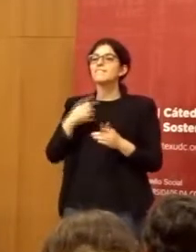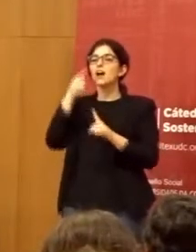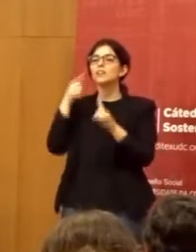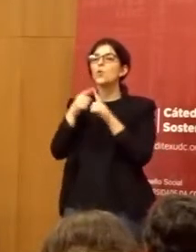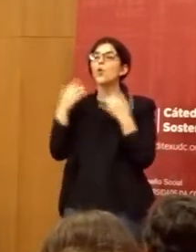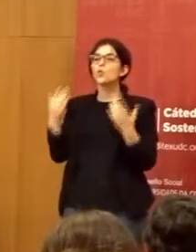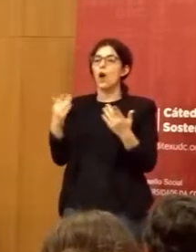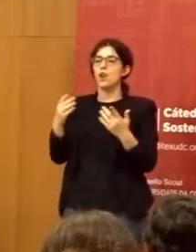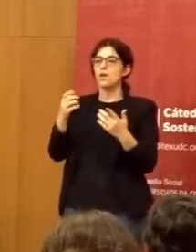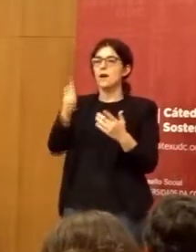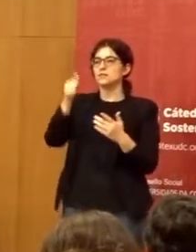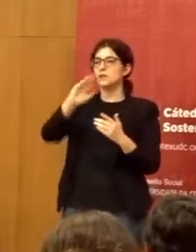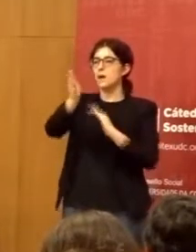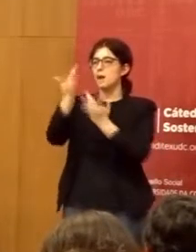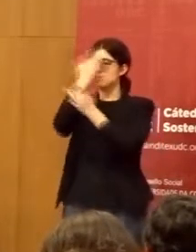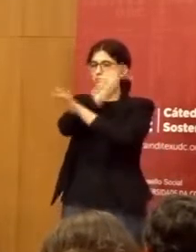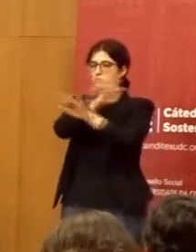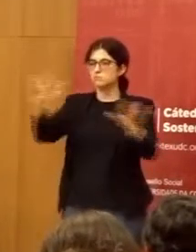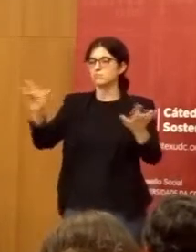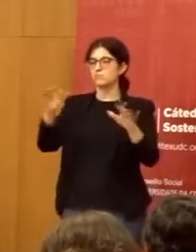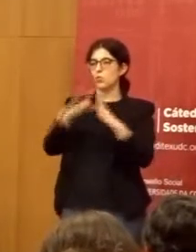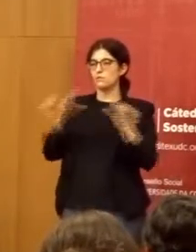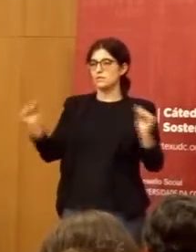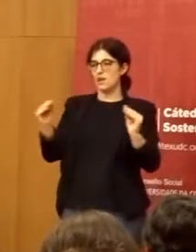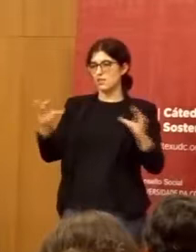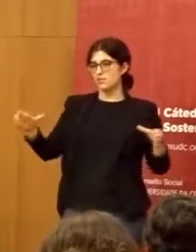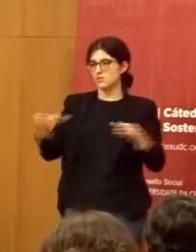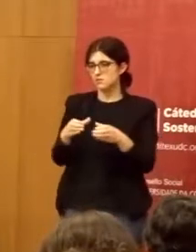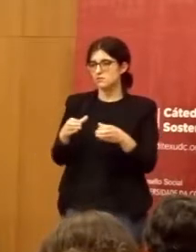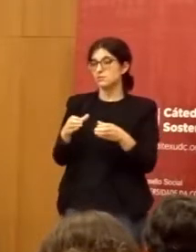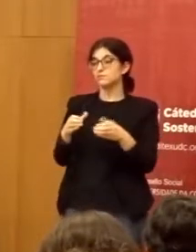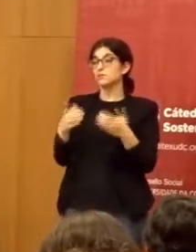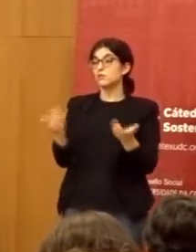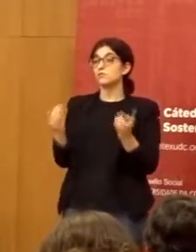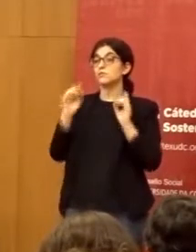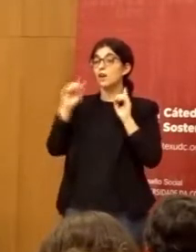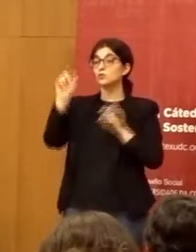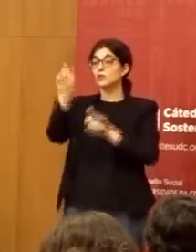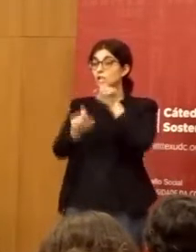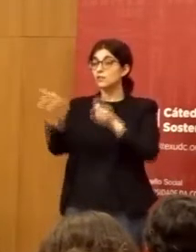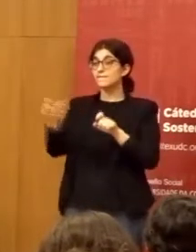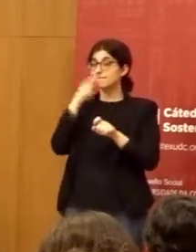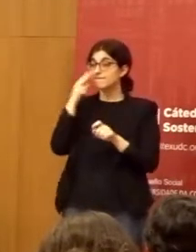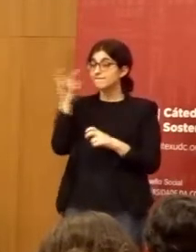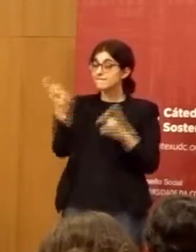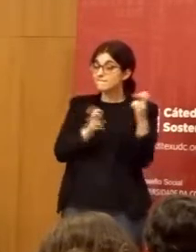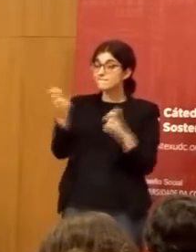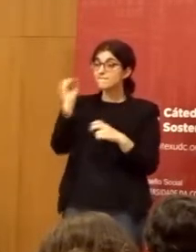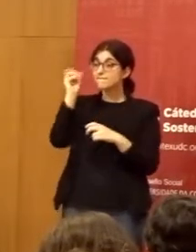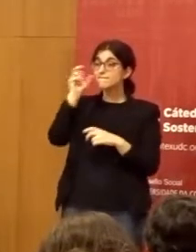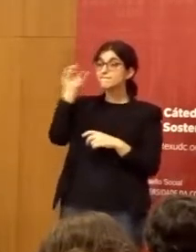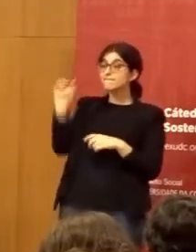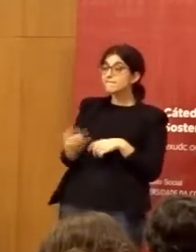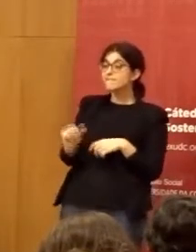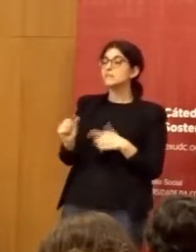comunidad universitaria, llegar a todos quienes quieran asistir a ellas y poder